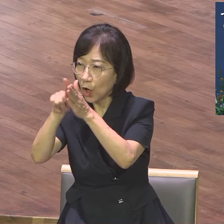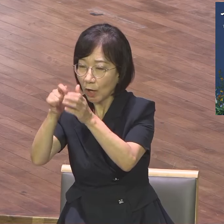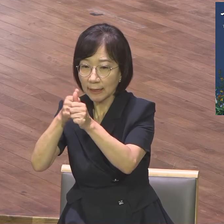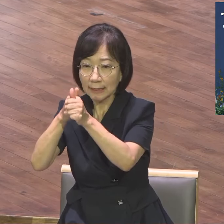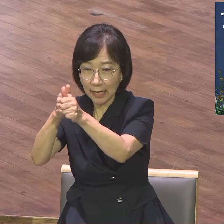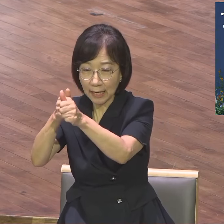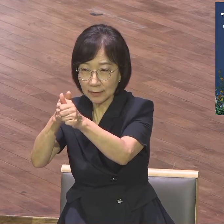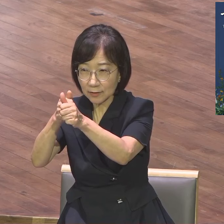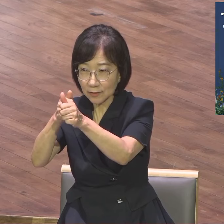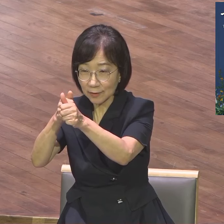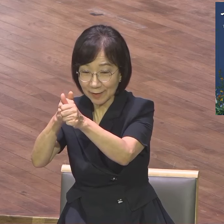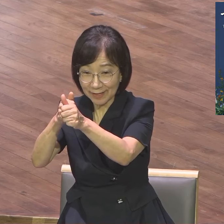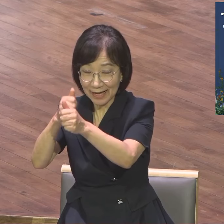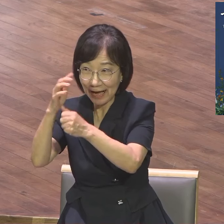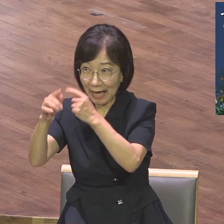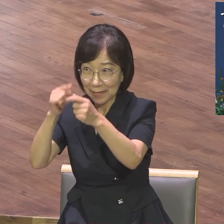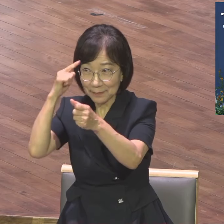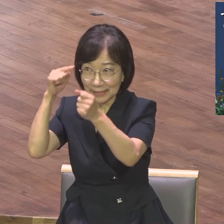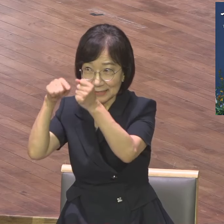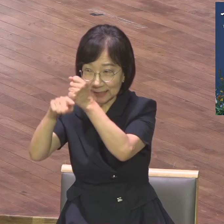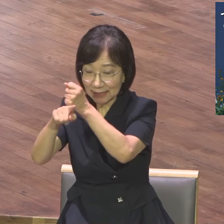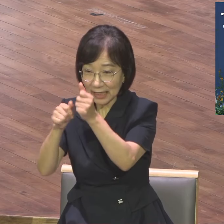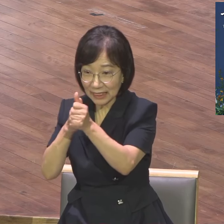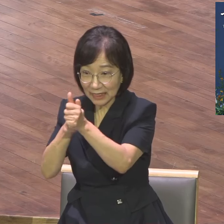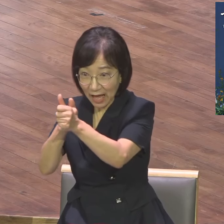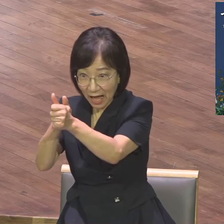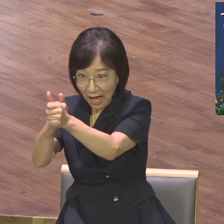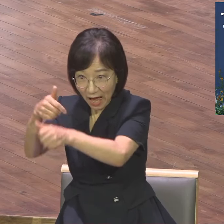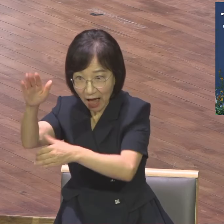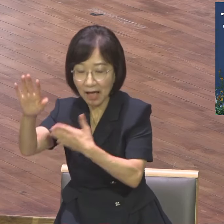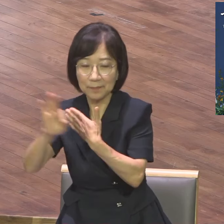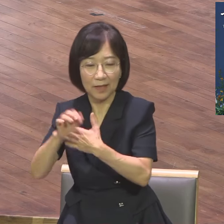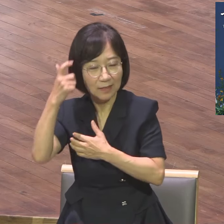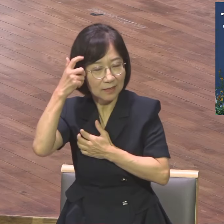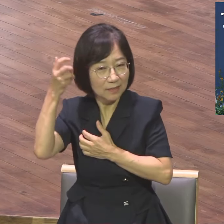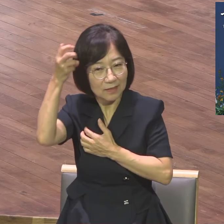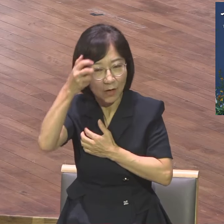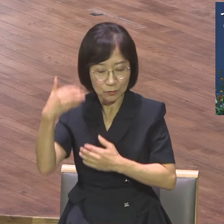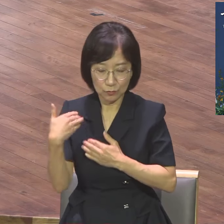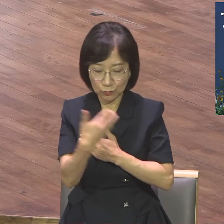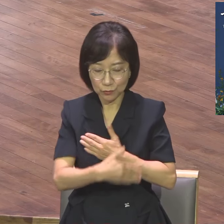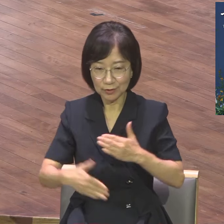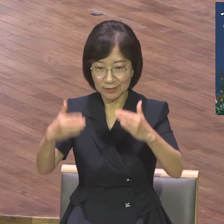정도를 걸어가면 영육간의 삶의 장막터를 넓히는